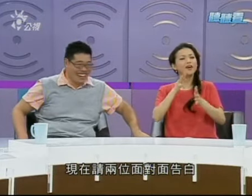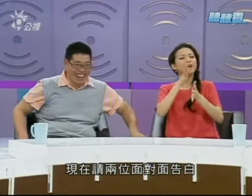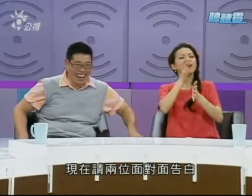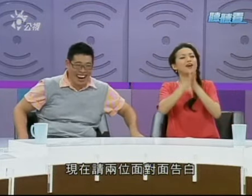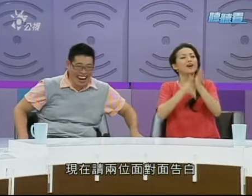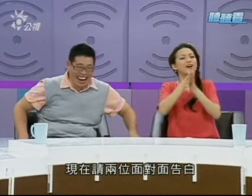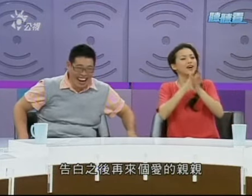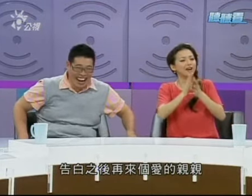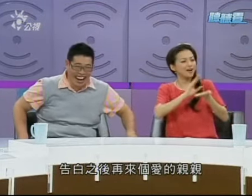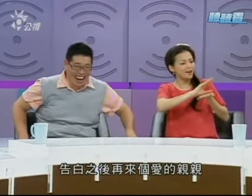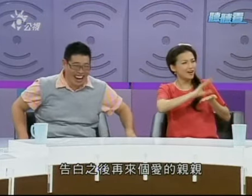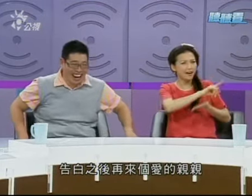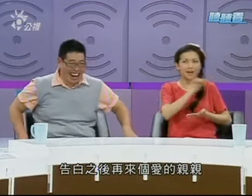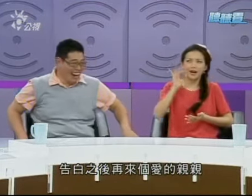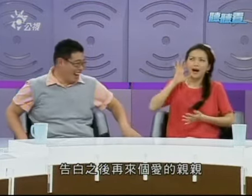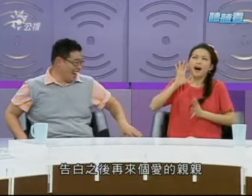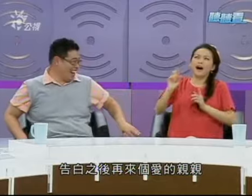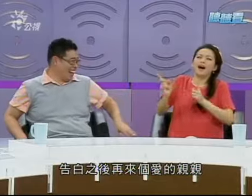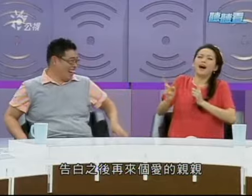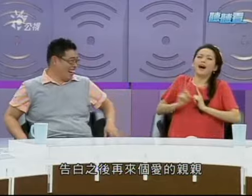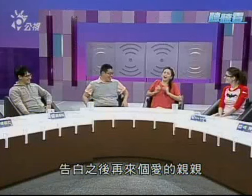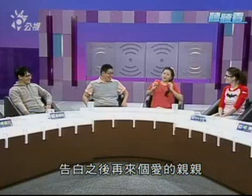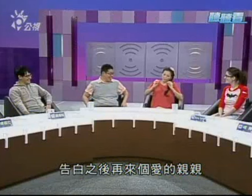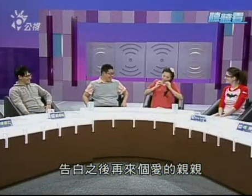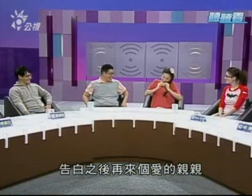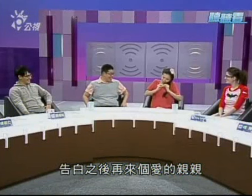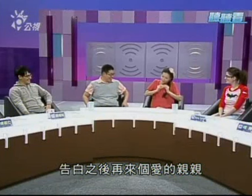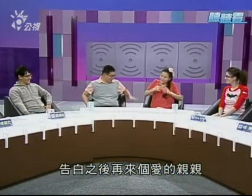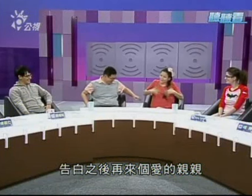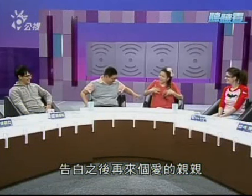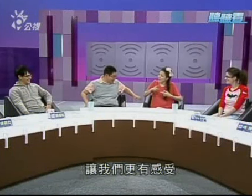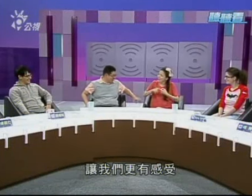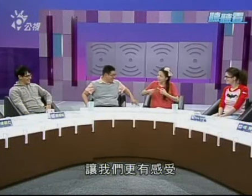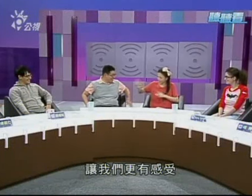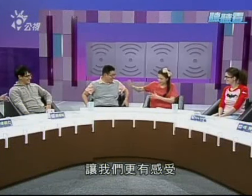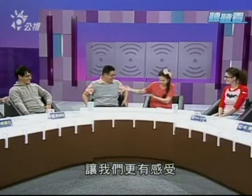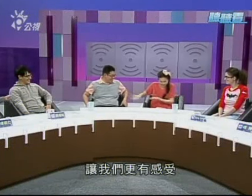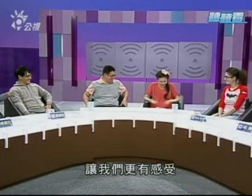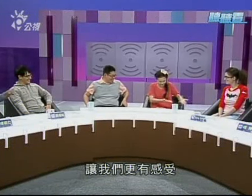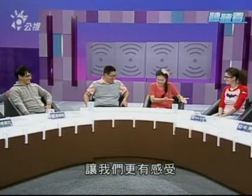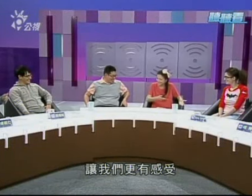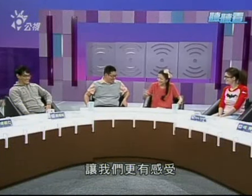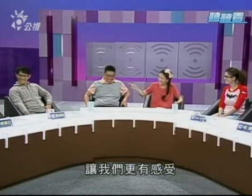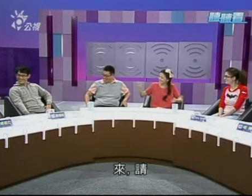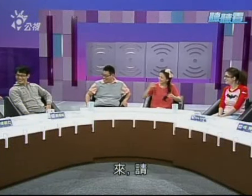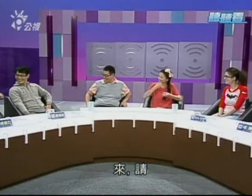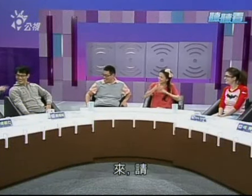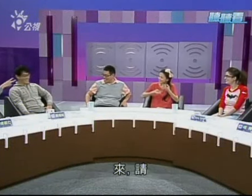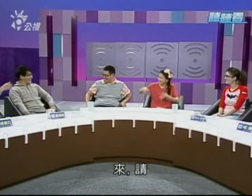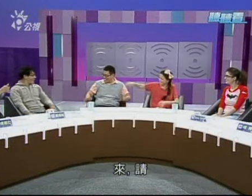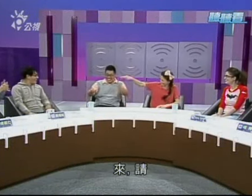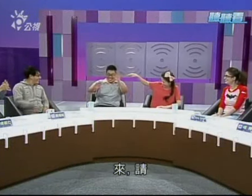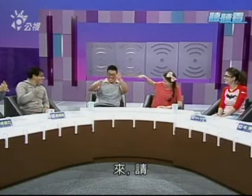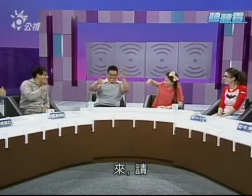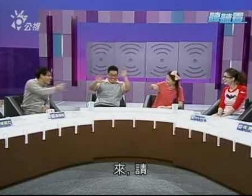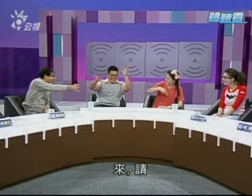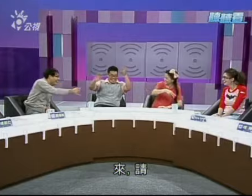白告白之后呢再来个爱的亲亲让我们更有感受来 请来 请来